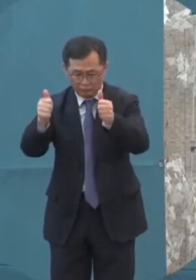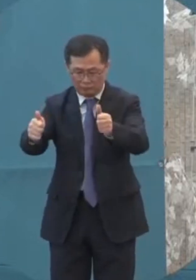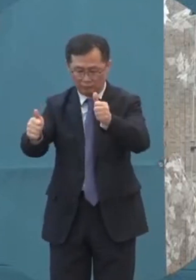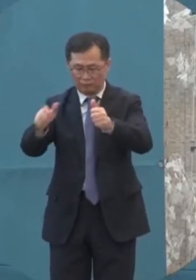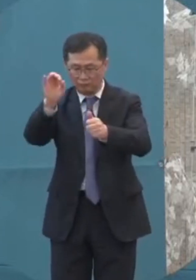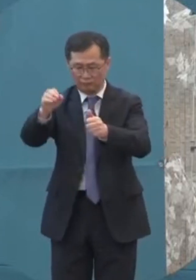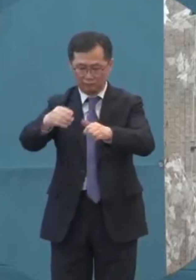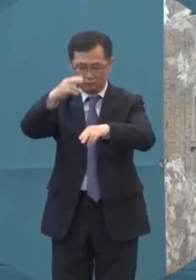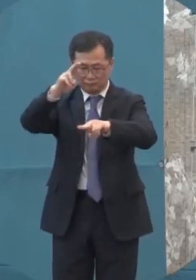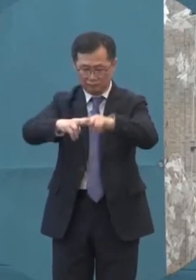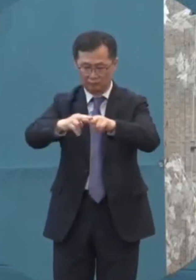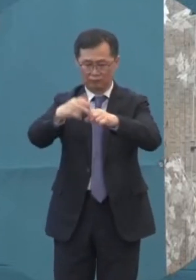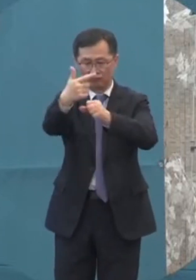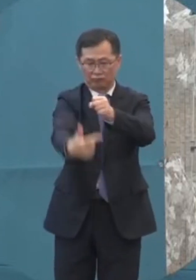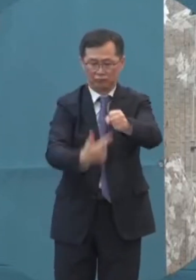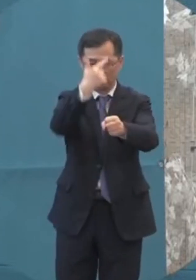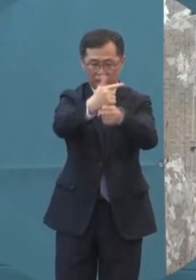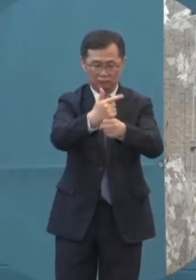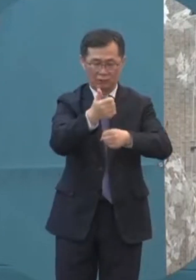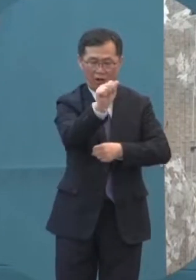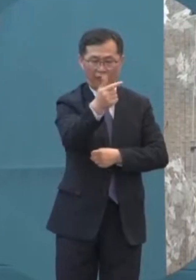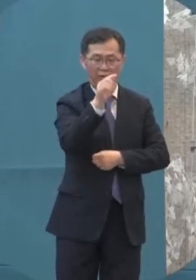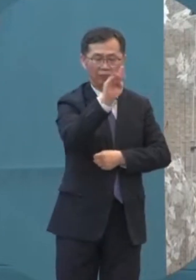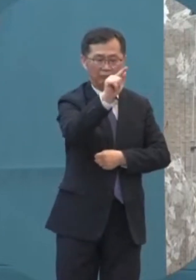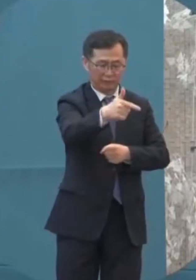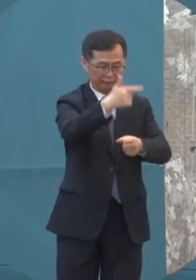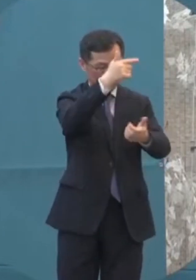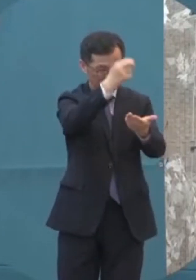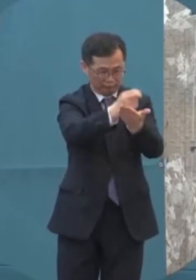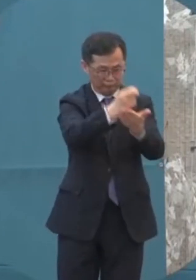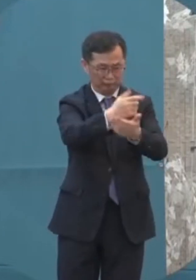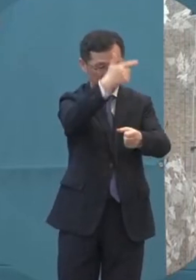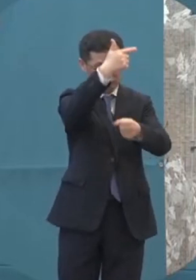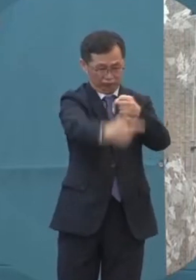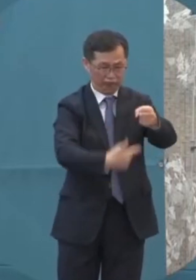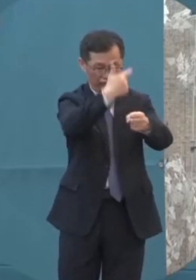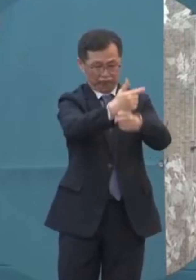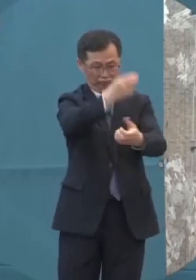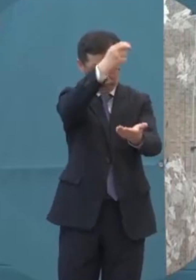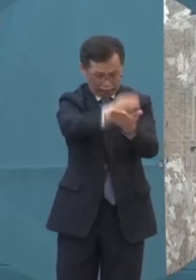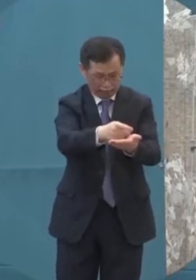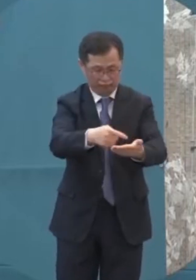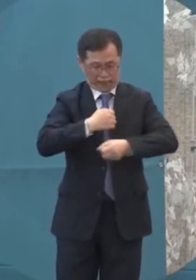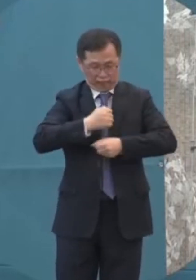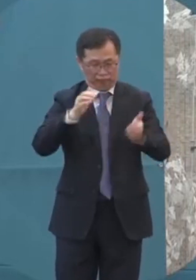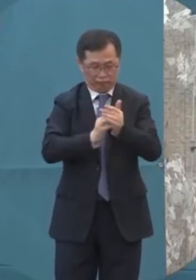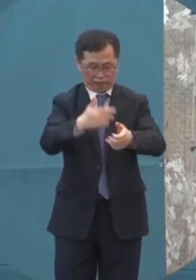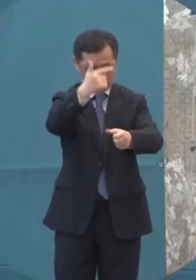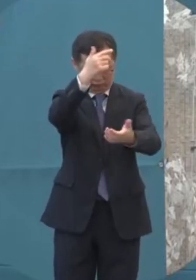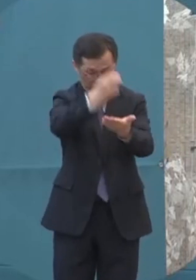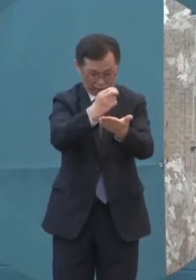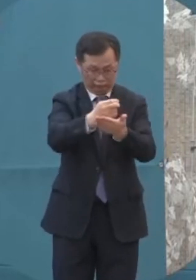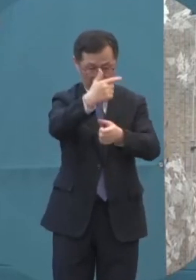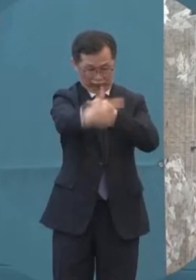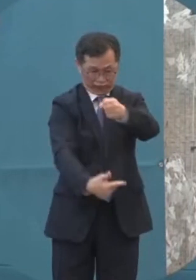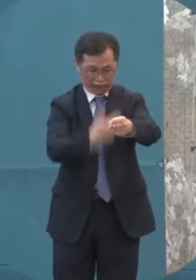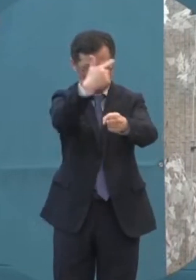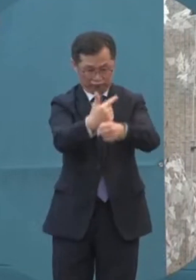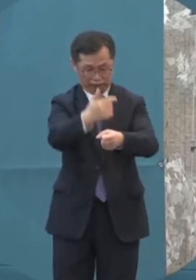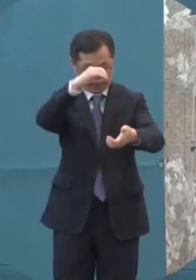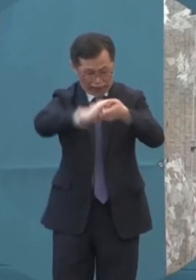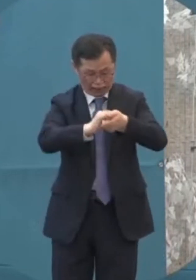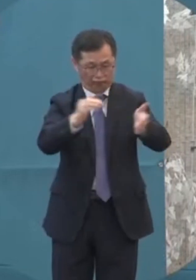헌법재판관 임기를 6년으로 한다는 건 헌법에 정해진 겁니다. 헌법에 정해진